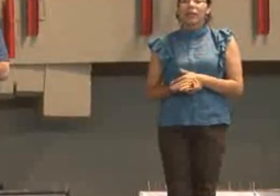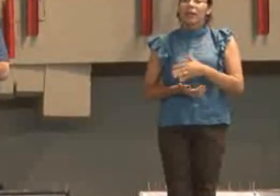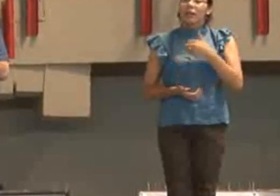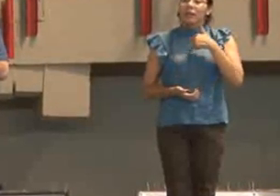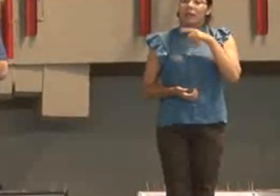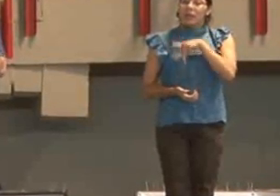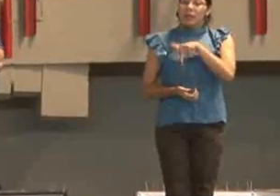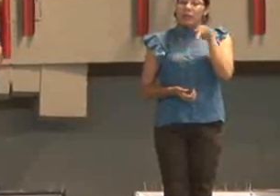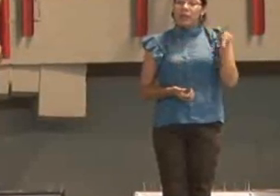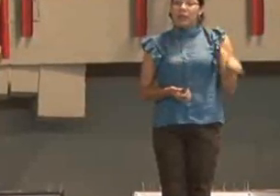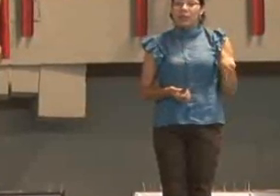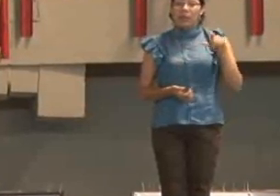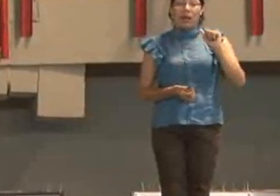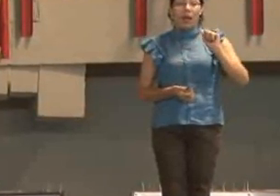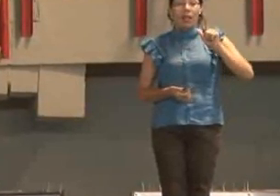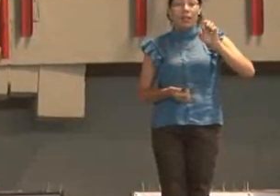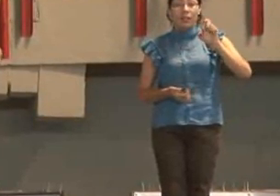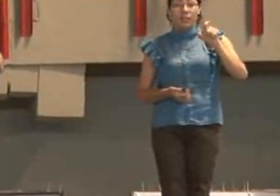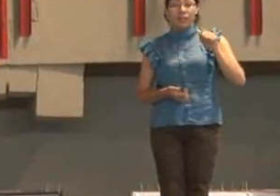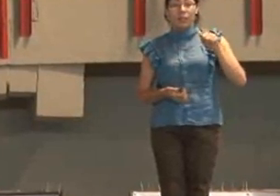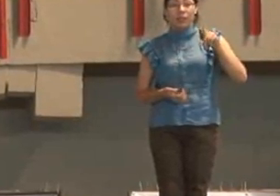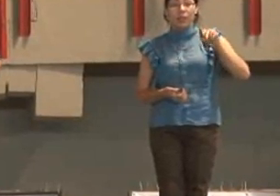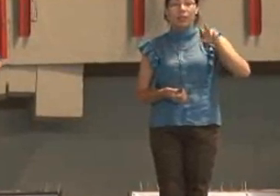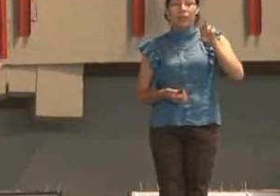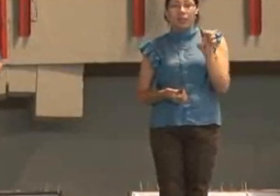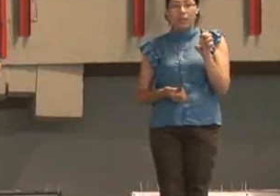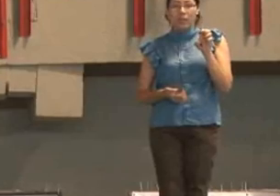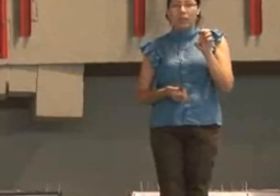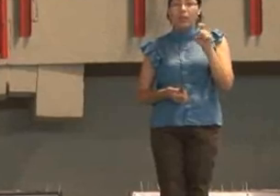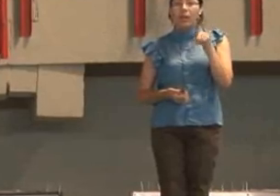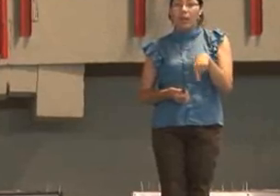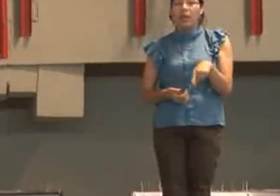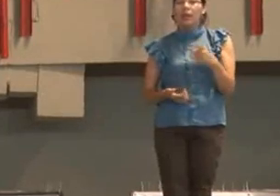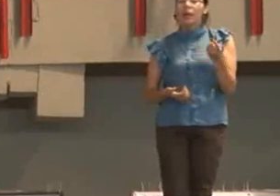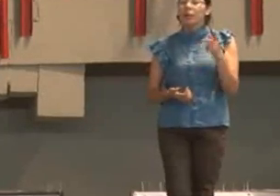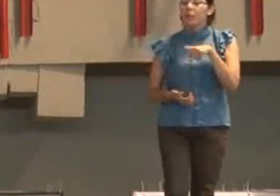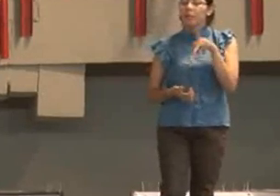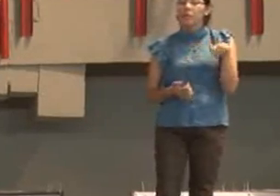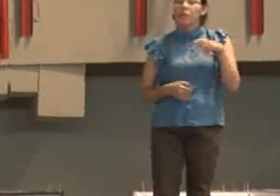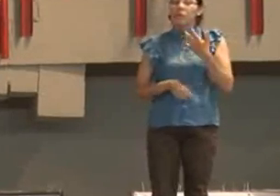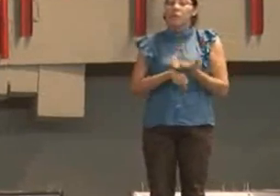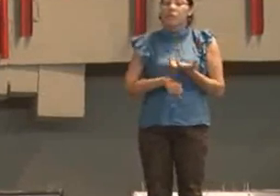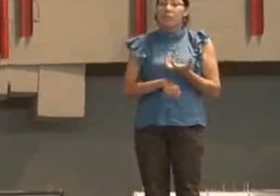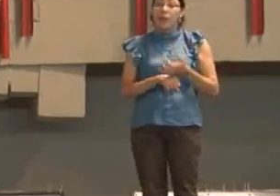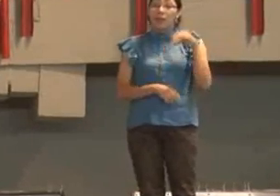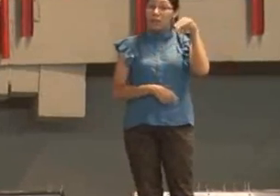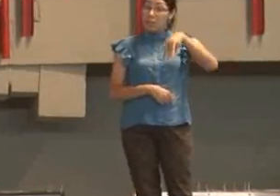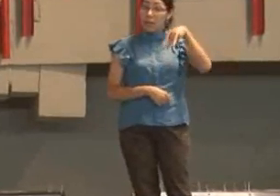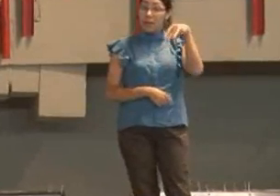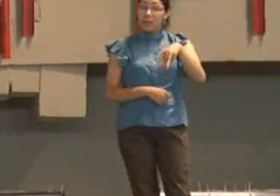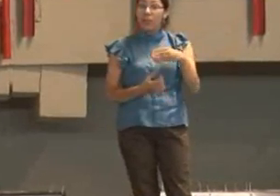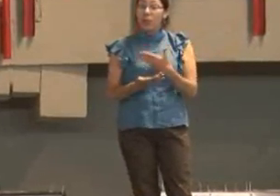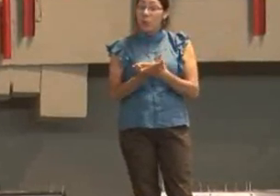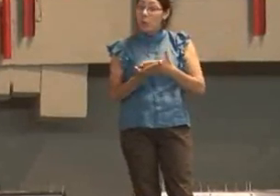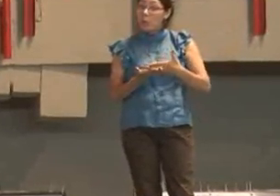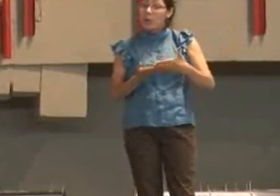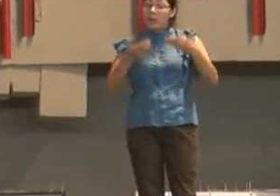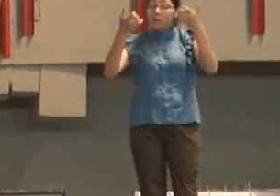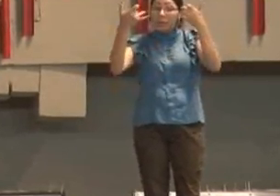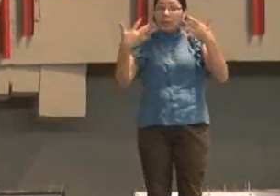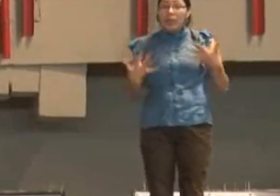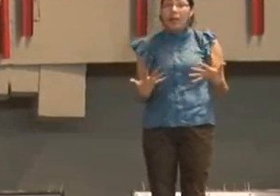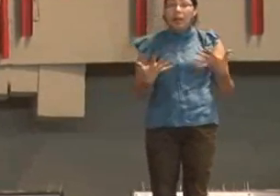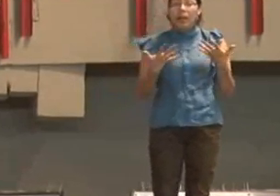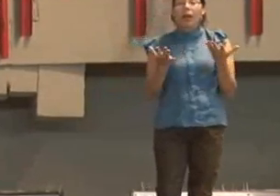professor Alexandre Moura, professor de matemática, e nós vamos começar a trabalhar um assunto que dentro da prova